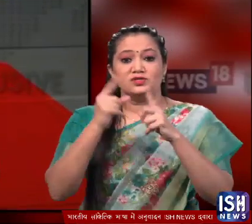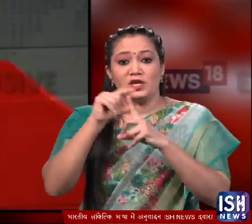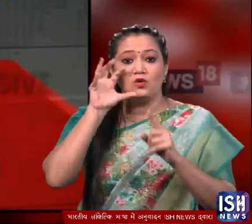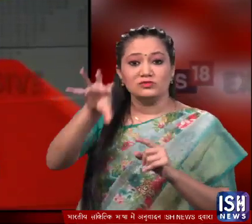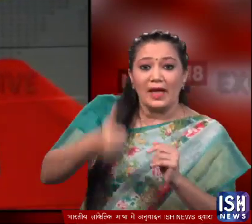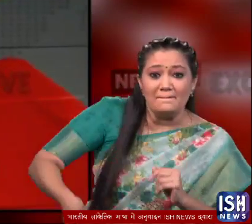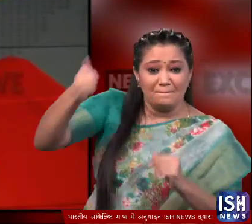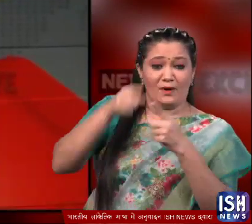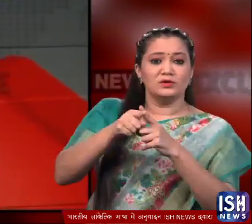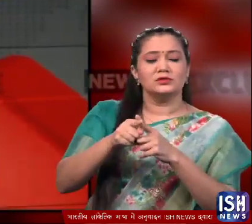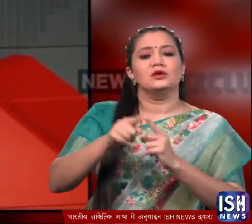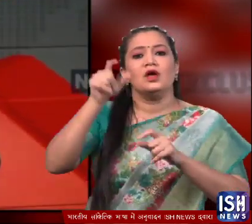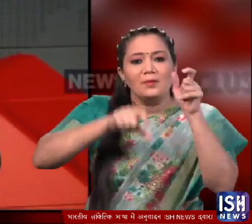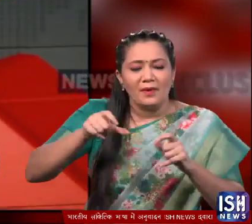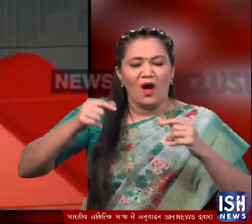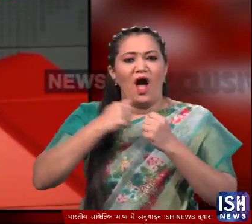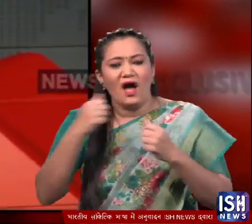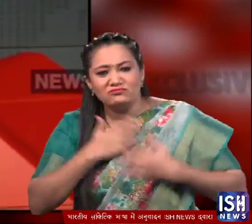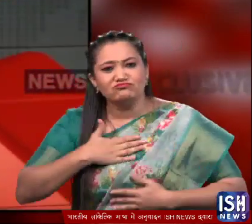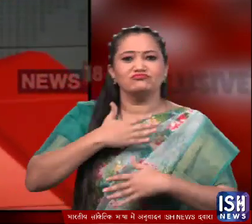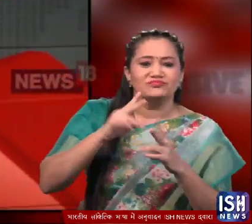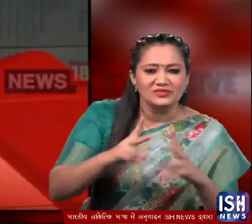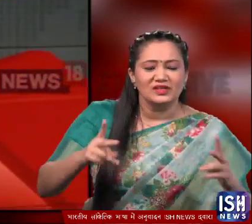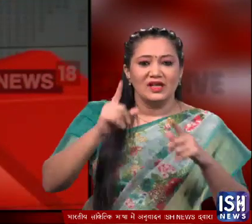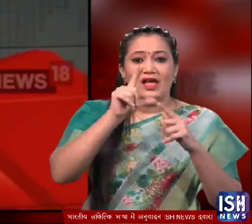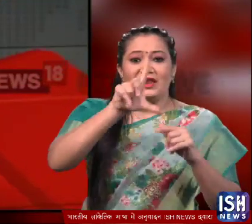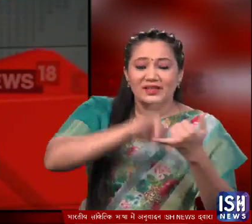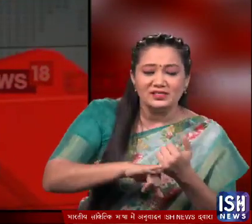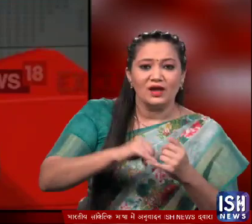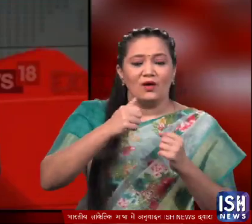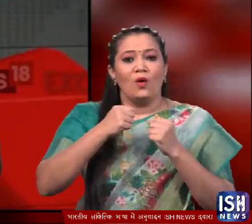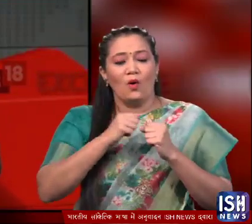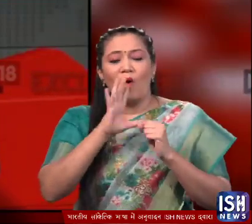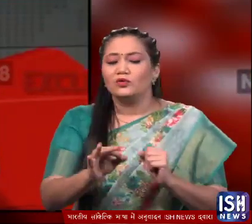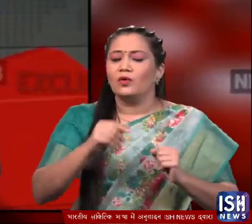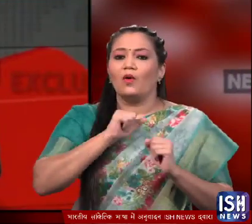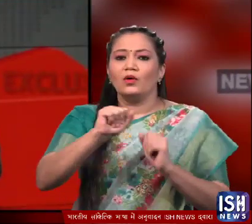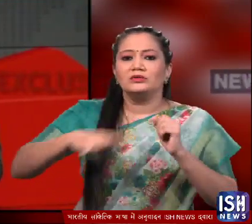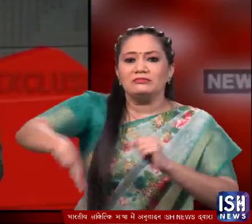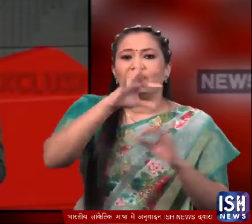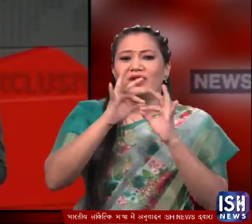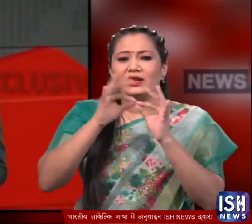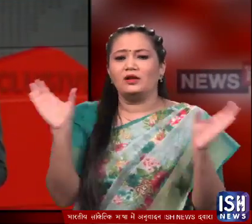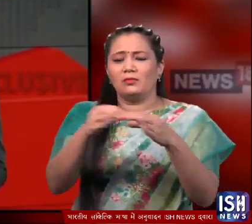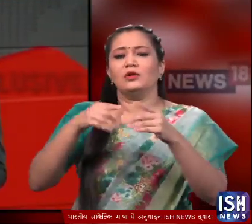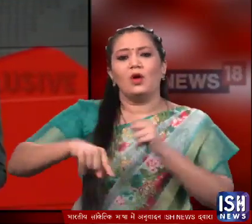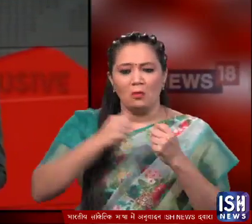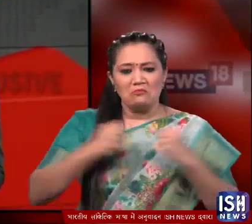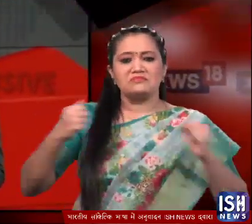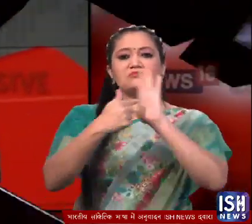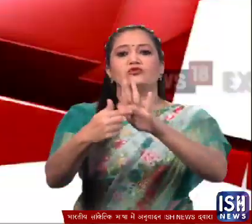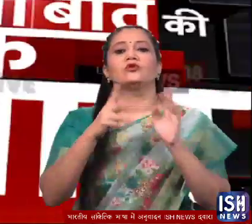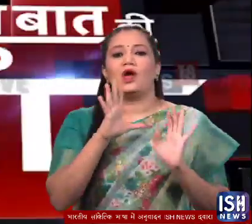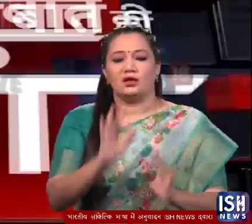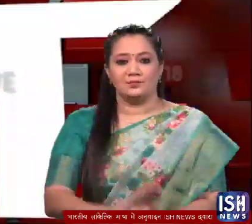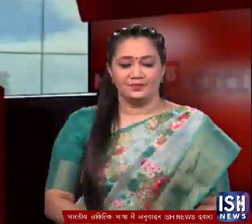राष्ट्रीय अध्यक्ष बनाए जाने का जश्न जिस अंदाज में मनाया उसे लल्लन सिंह ने ज्यादा भूमिहार समुदाय के लोगों का शक्ति प्रदर्शन माना